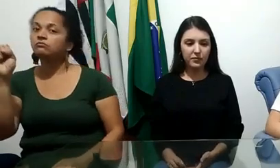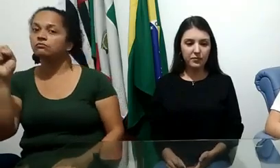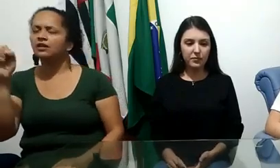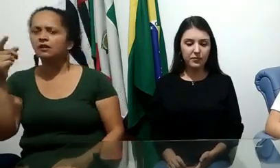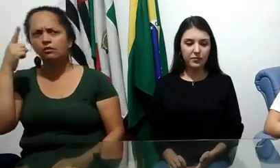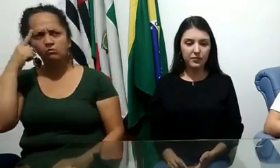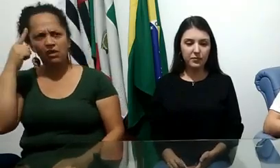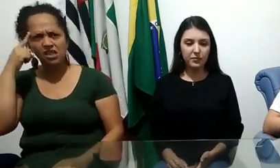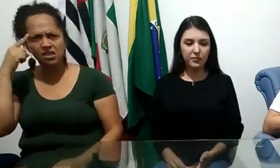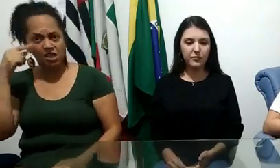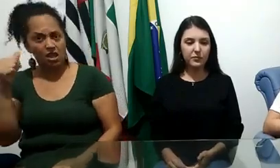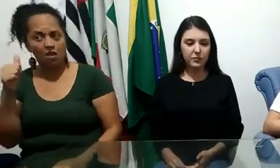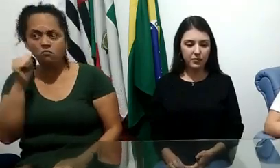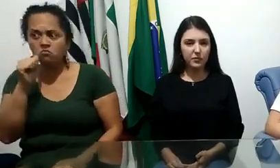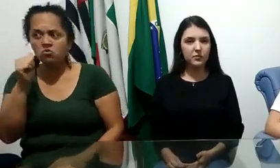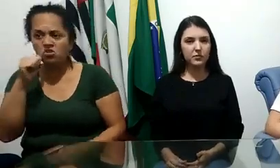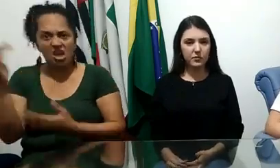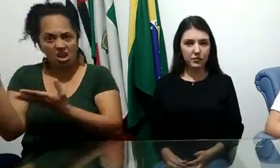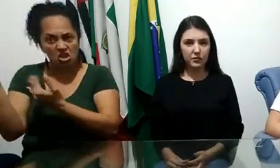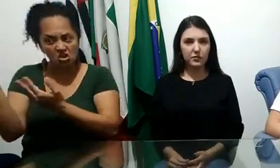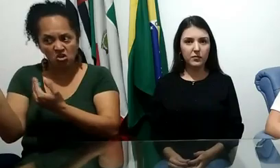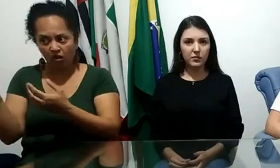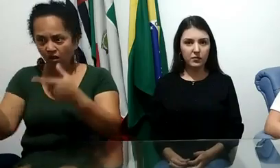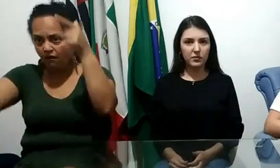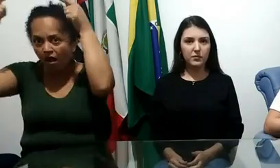grande uma pessoa se tornar rainha tão jovem.